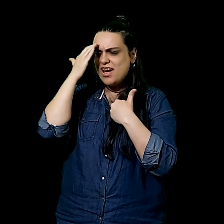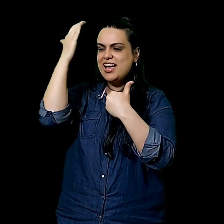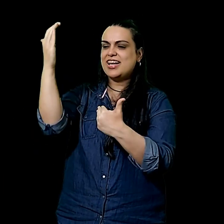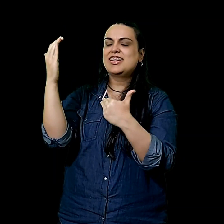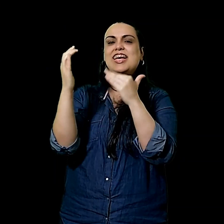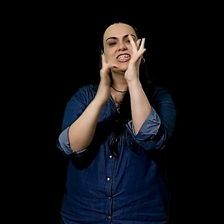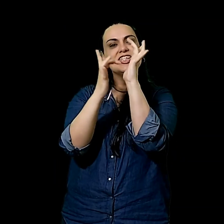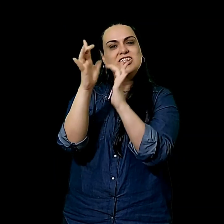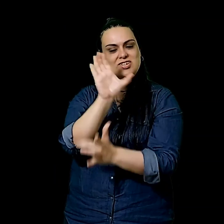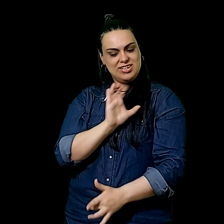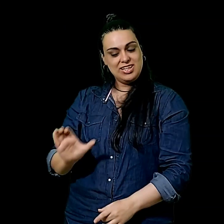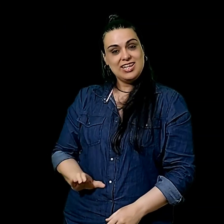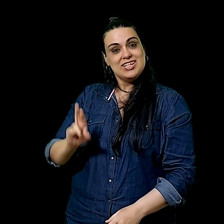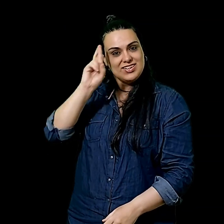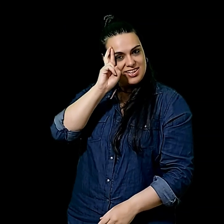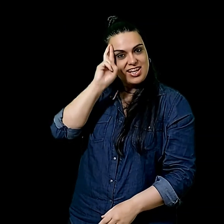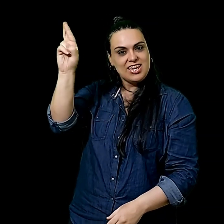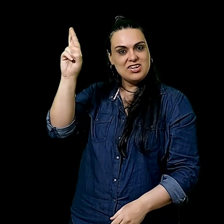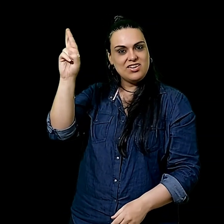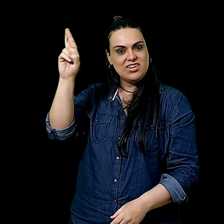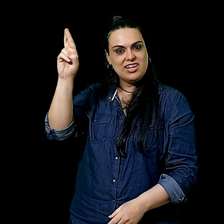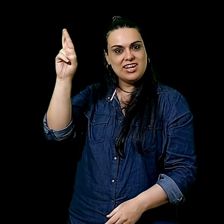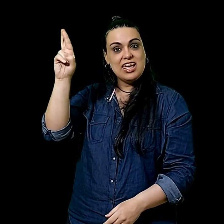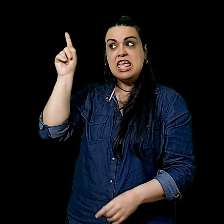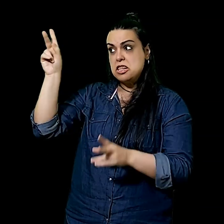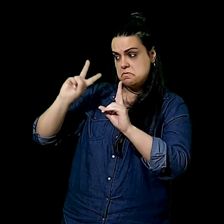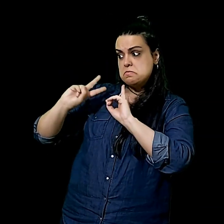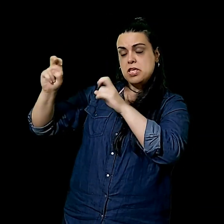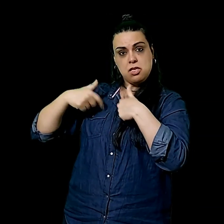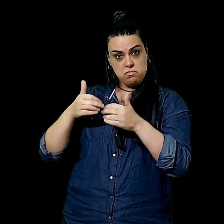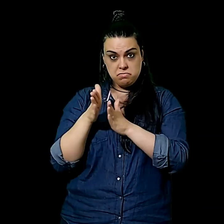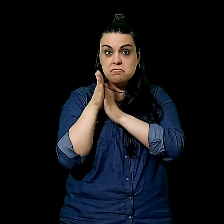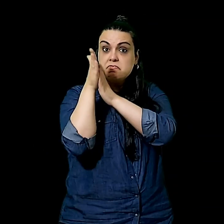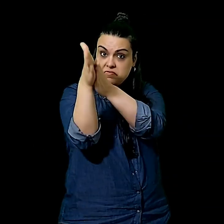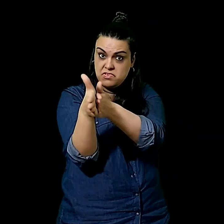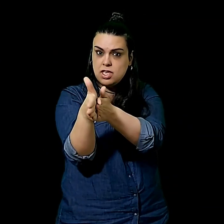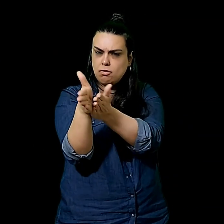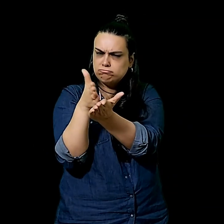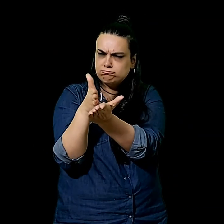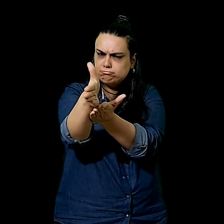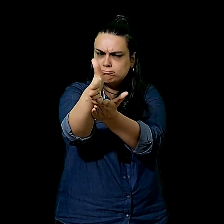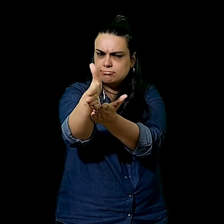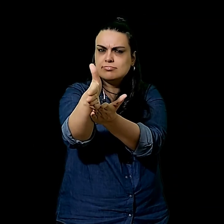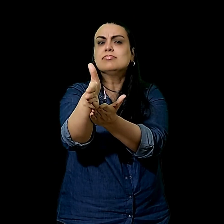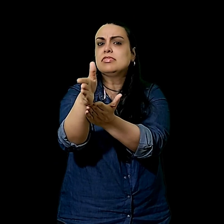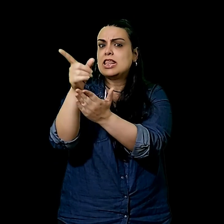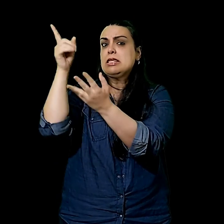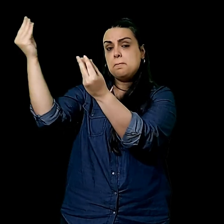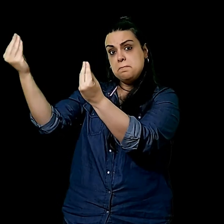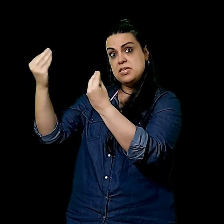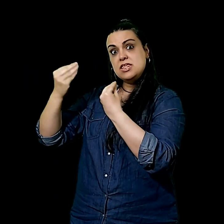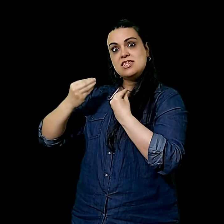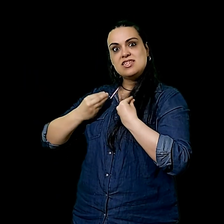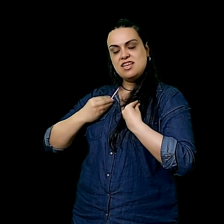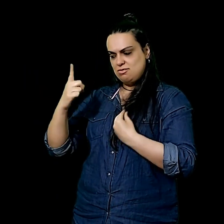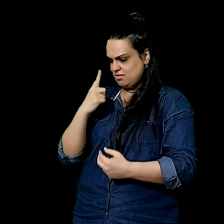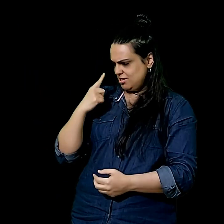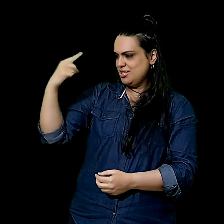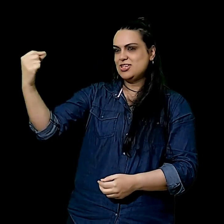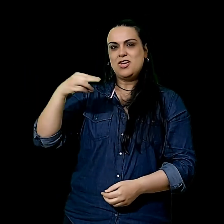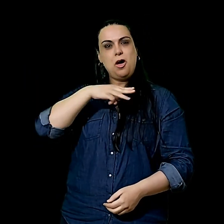Cristo nosso Senhor, que me teve por fiel, em algumas versões, pondo-me